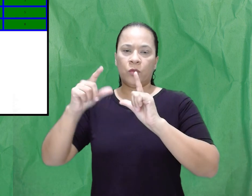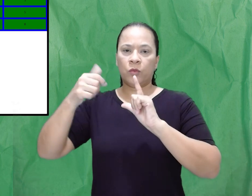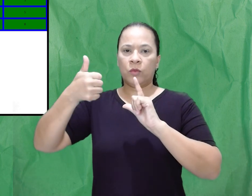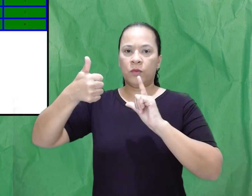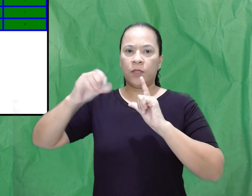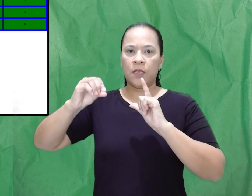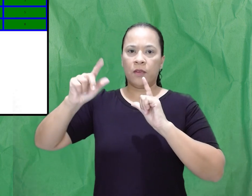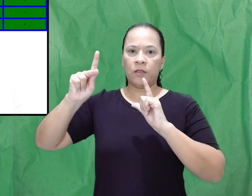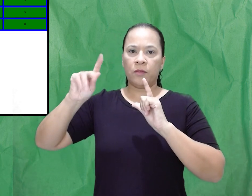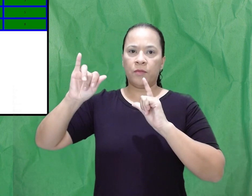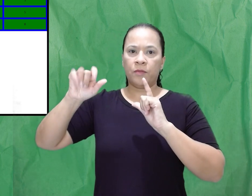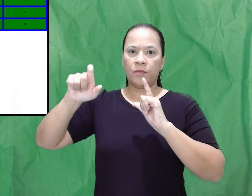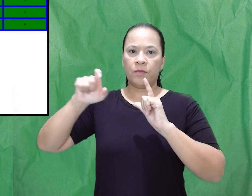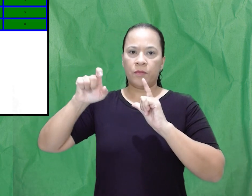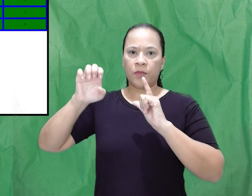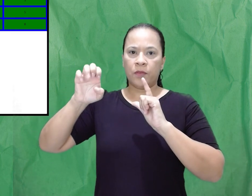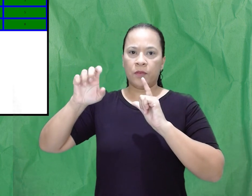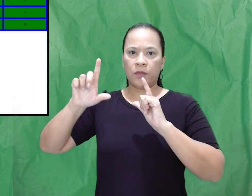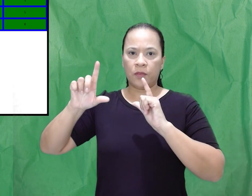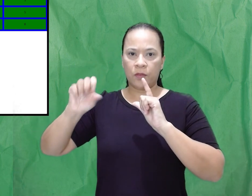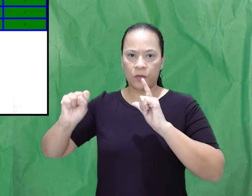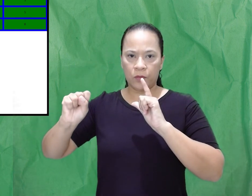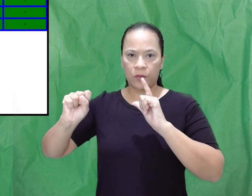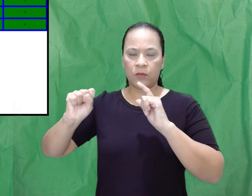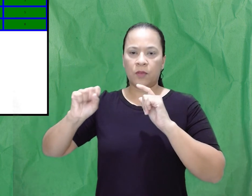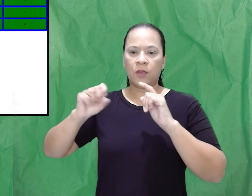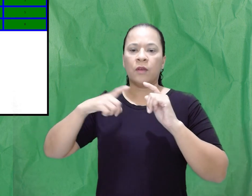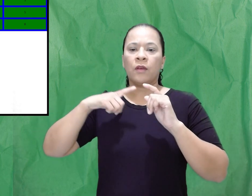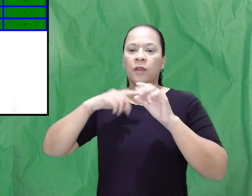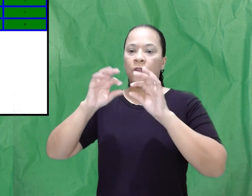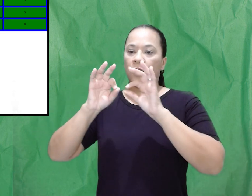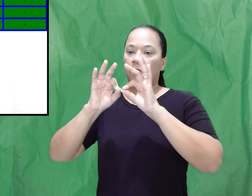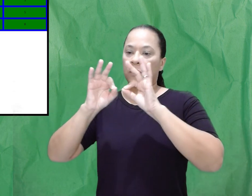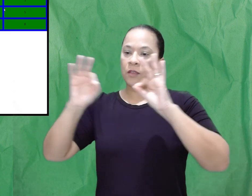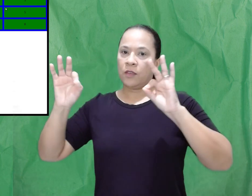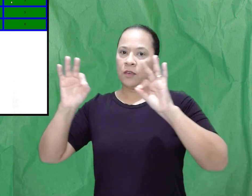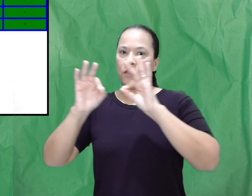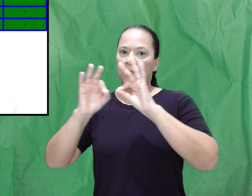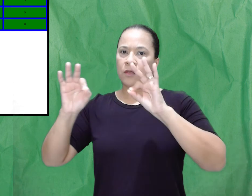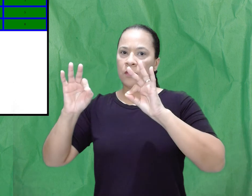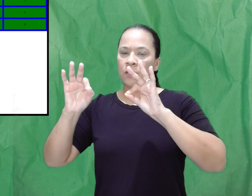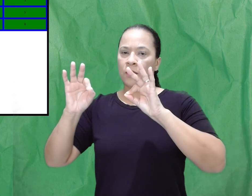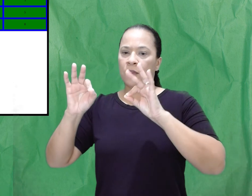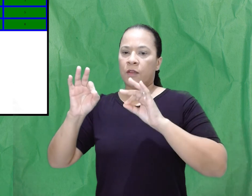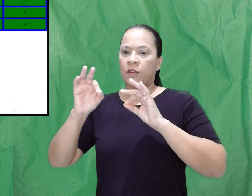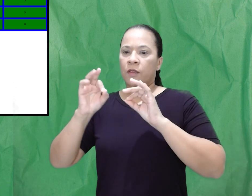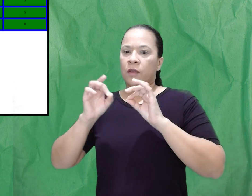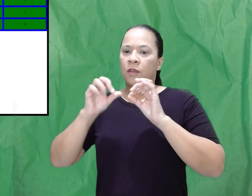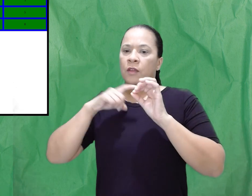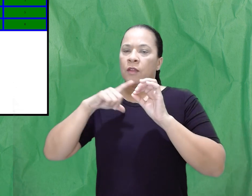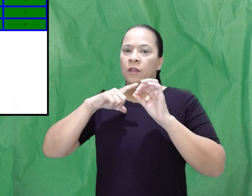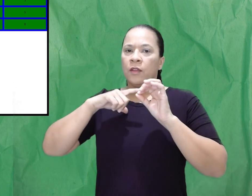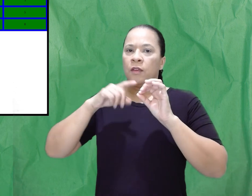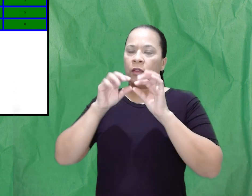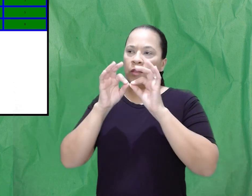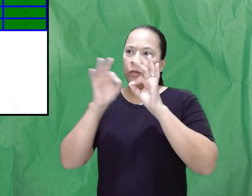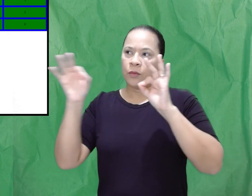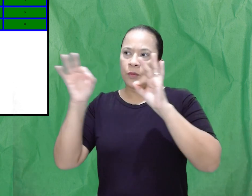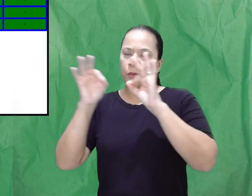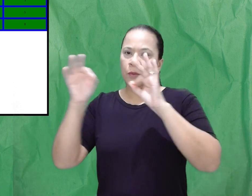entre as linhas, entre os elementos, né? Entre 1, 2, 4 e 3, entre as linhas e as colunas.